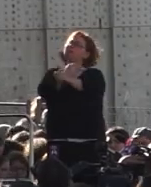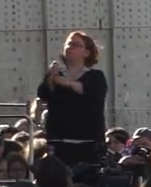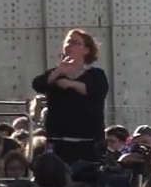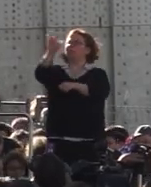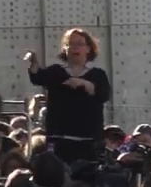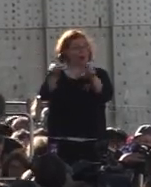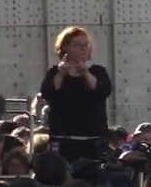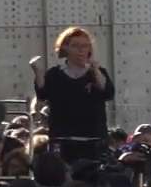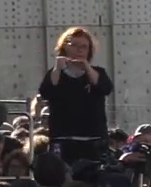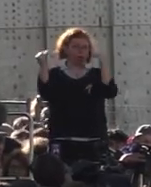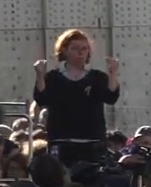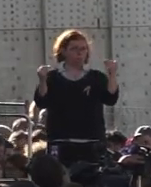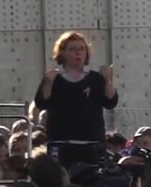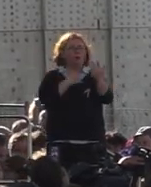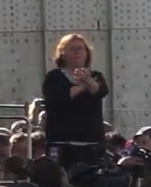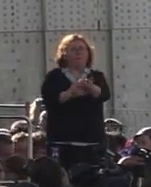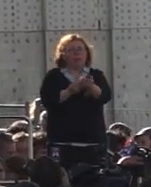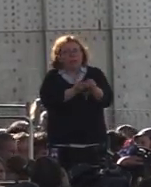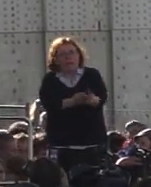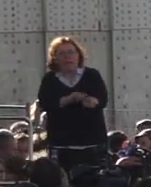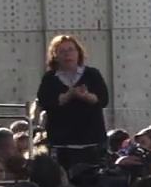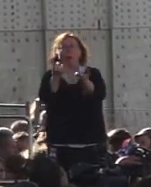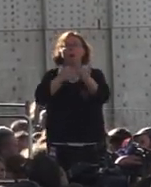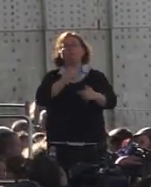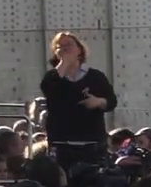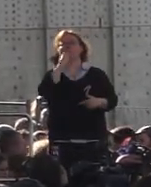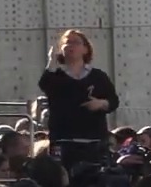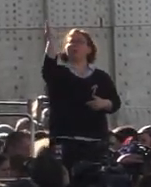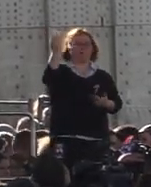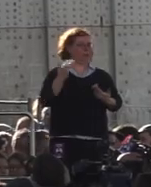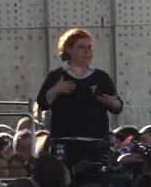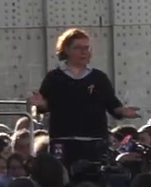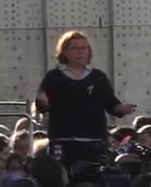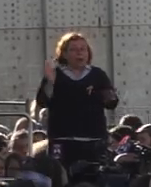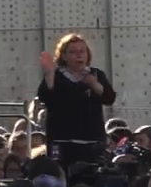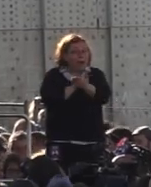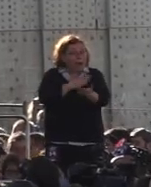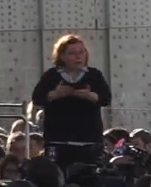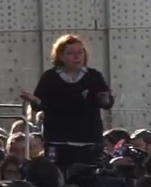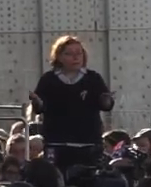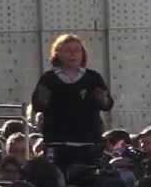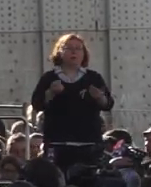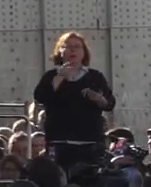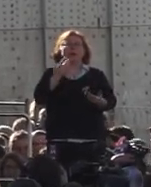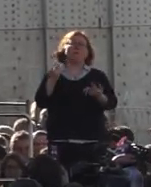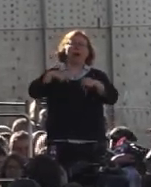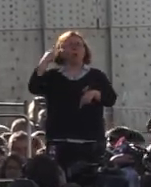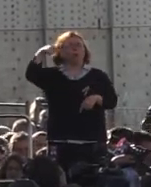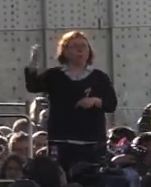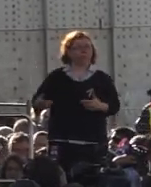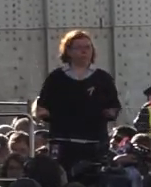bíráz. A vérontás nem hoz ránk szebb jövőt, ha ilyen egyszerű, hát akasszunk